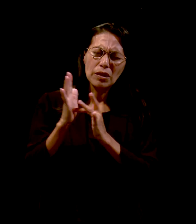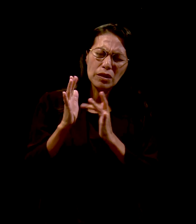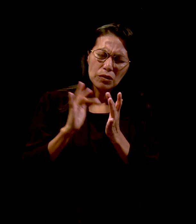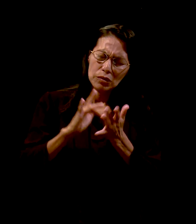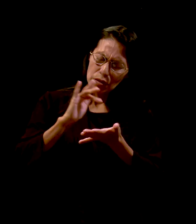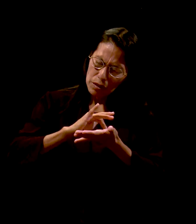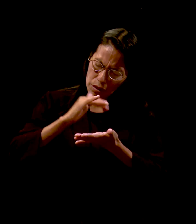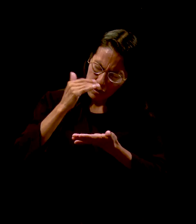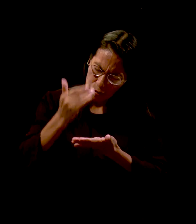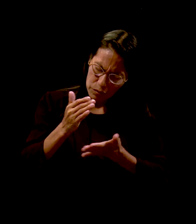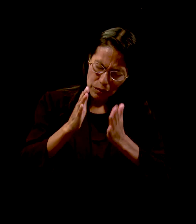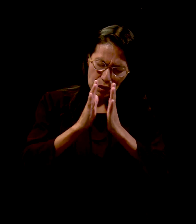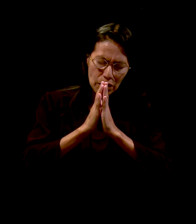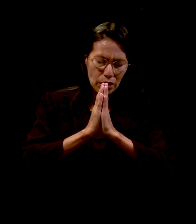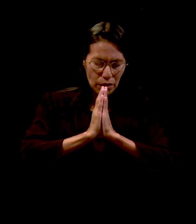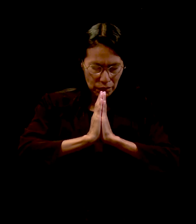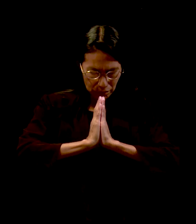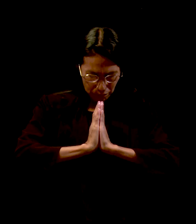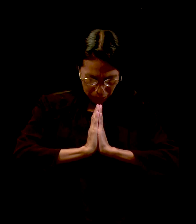lo agradecemos amén